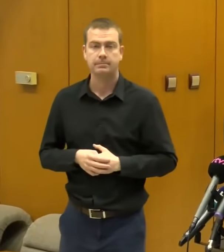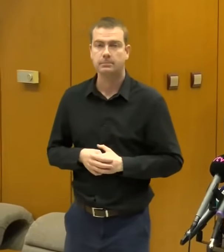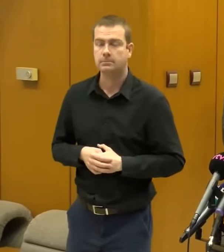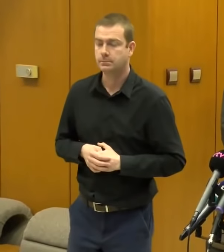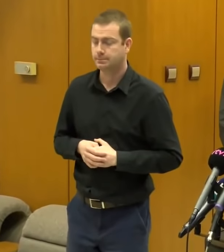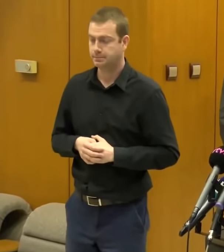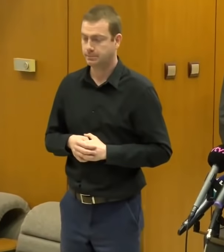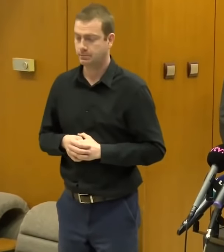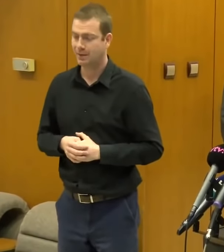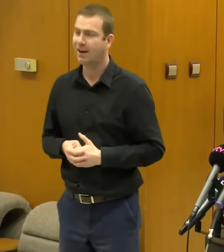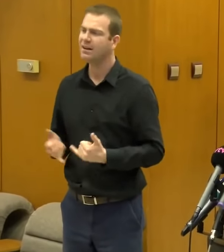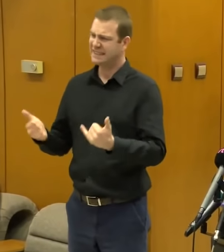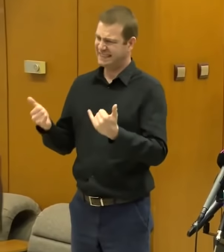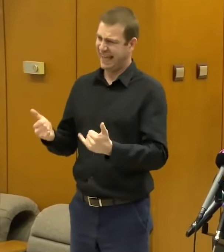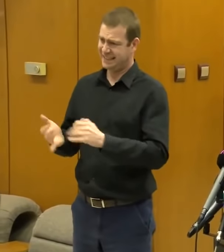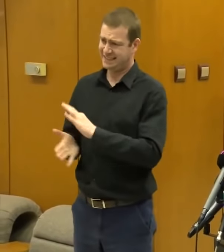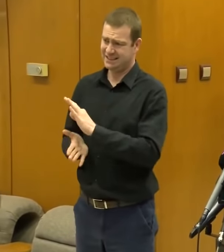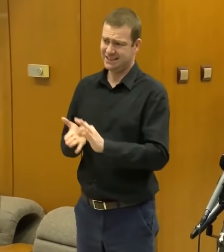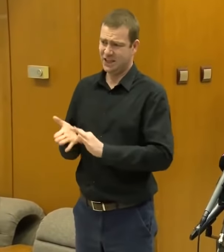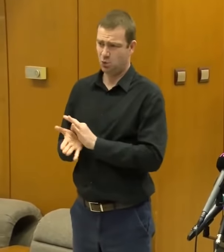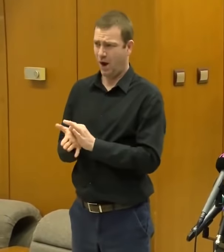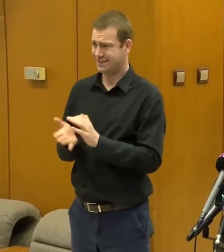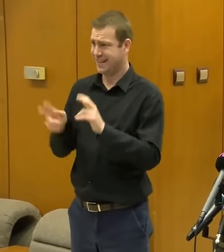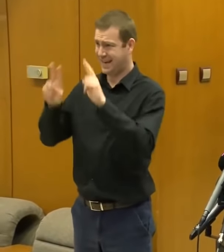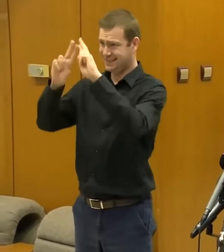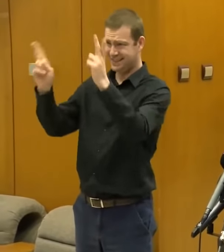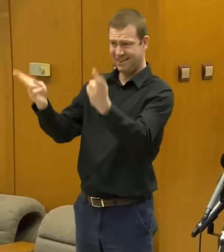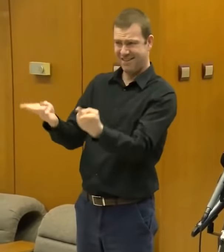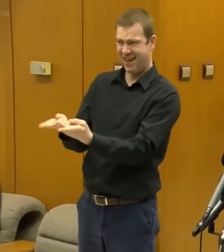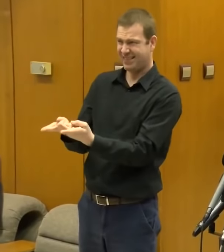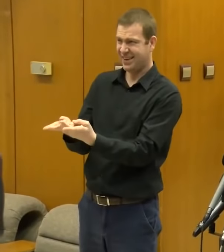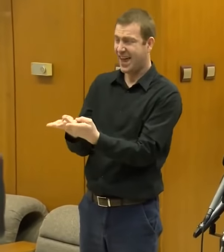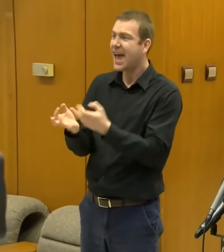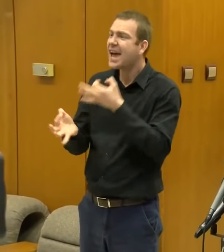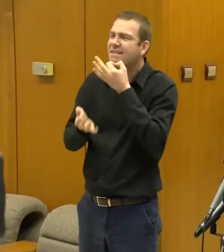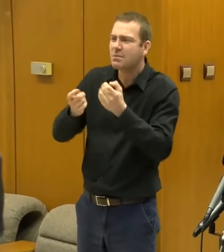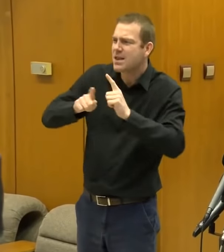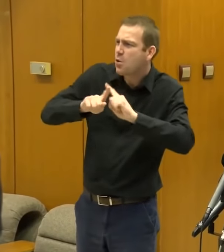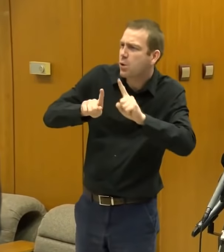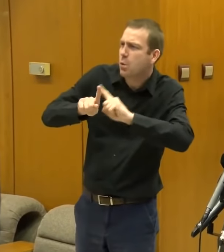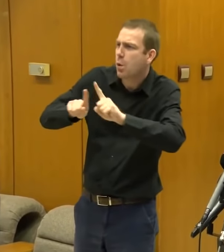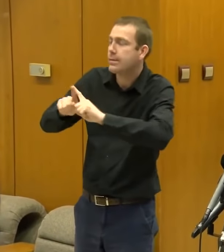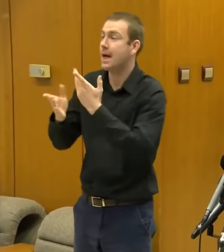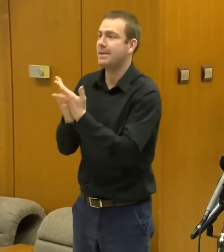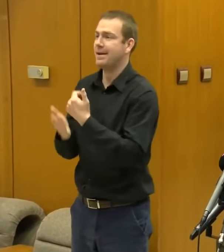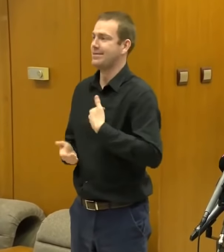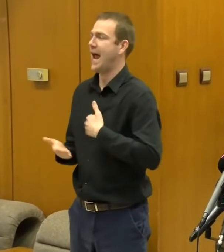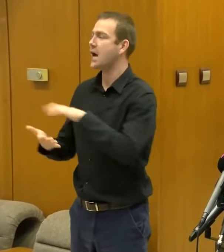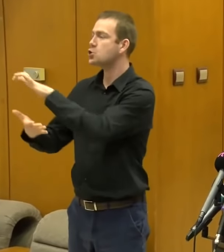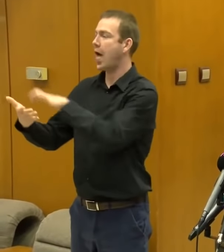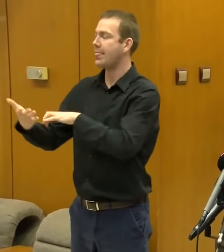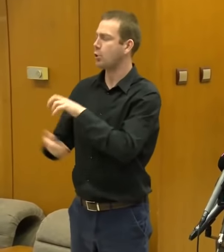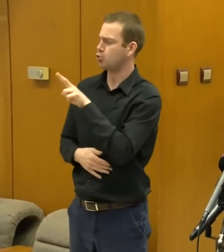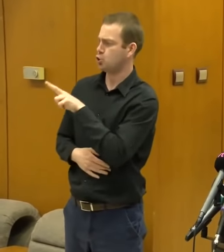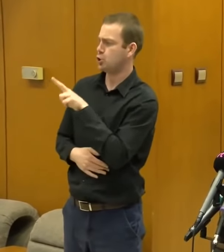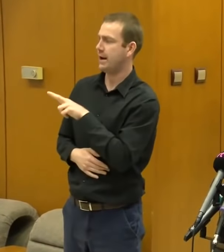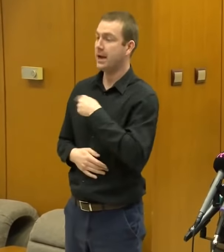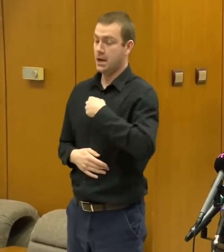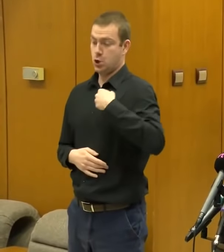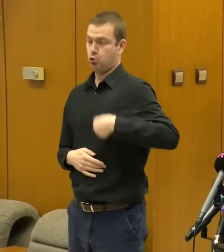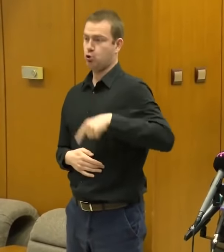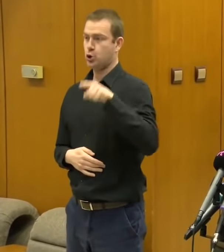Teraz je veľmi taká vypätá situácia, zo sveta prechádzajú rôzne informácie. Ja som sa niekde dočítal, že v Číne len beží okolo